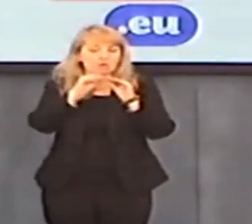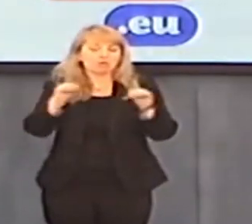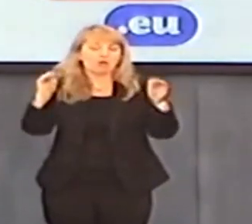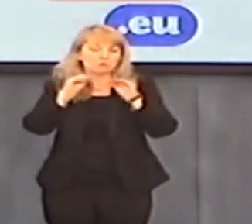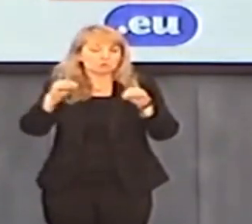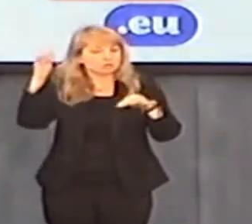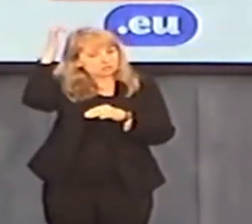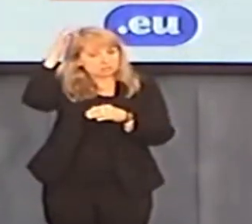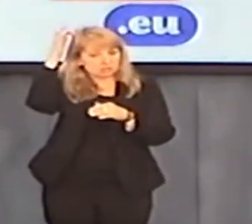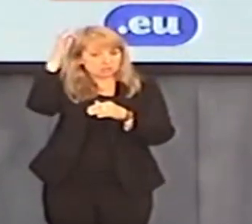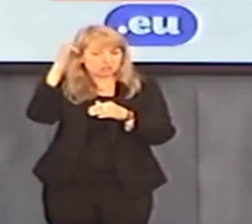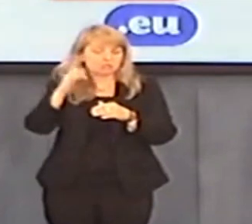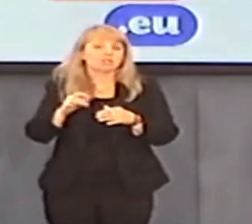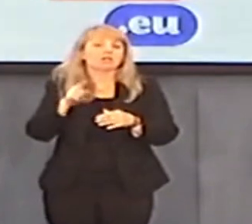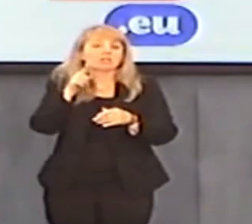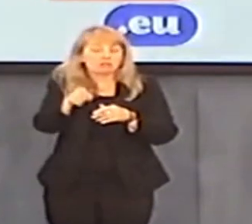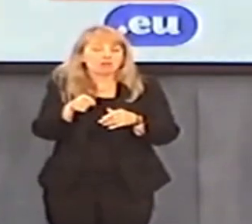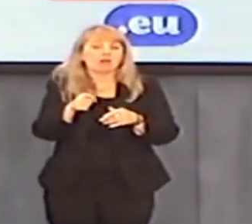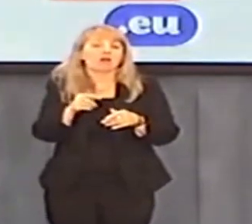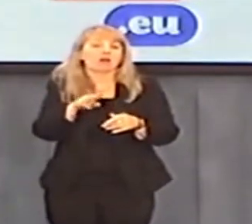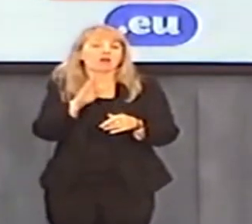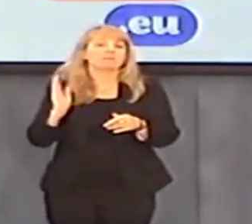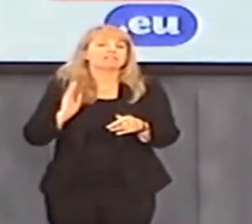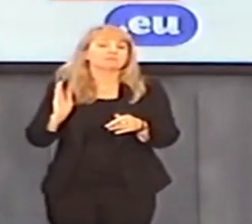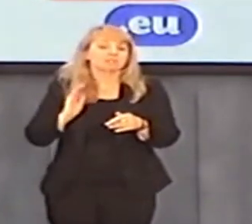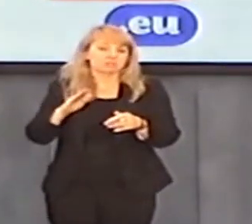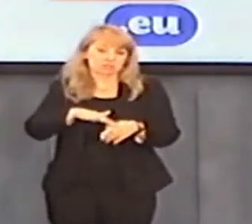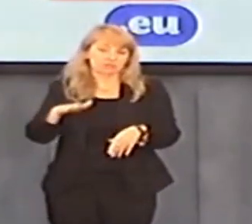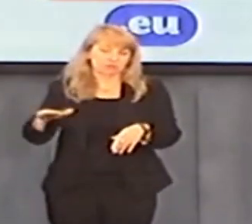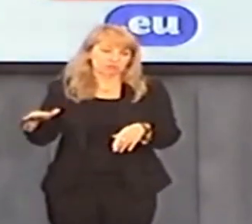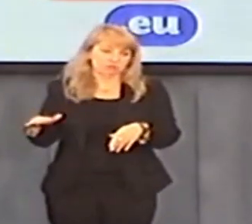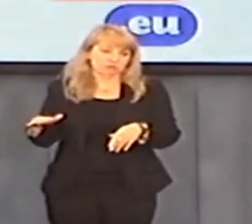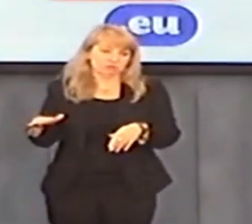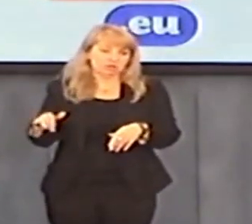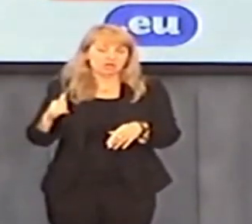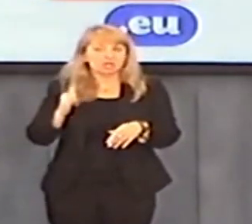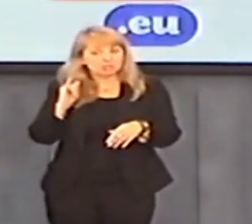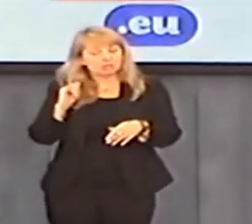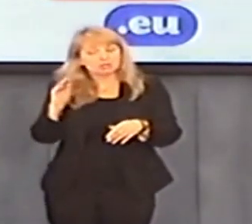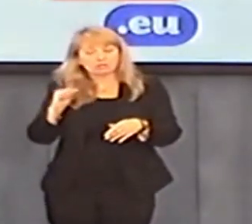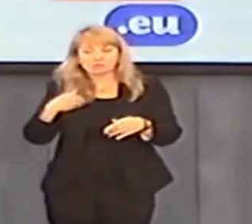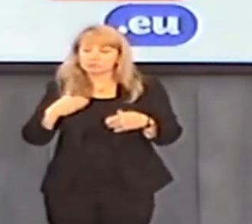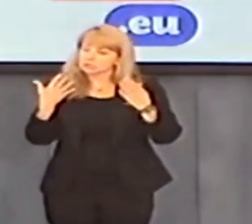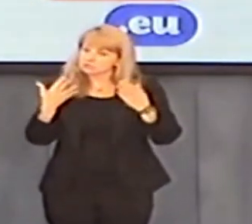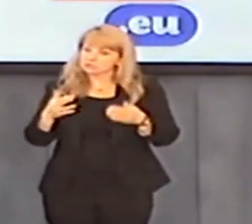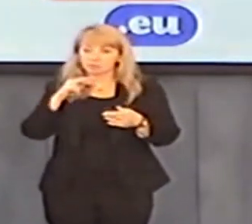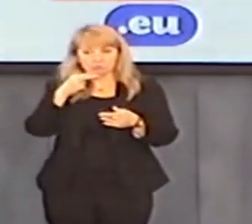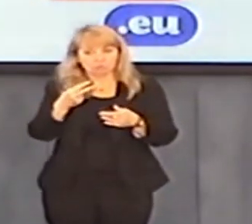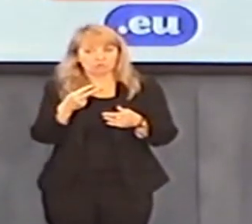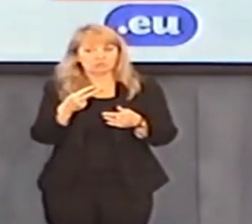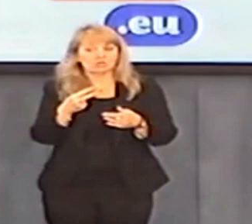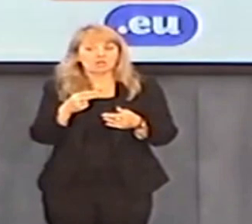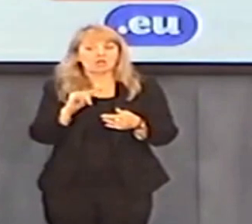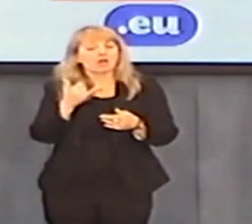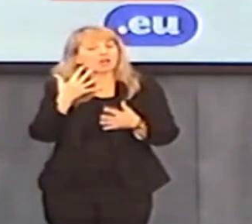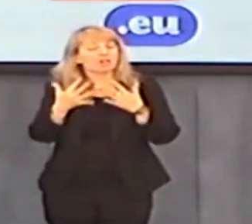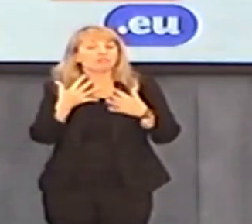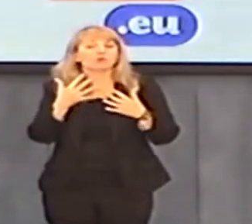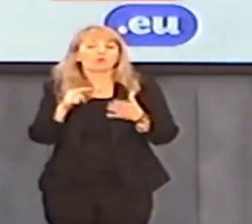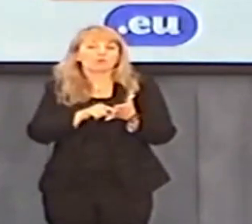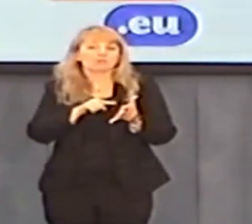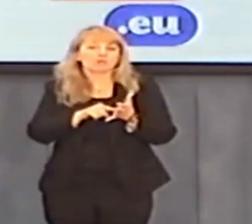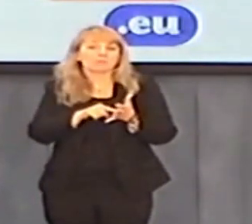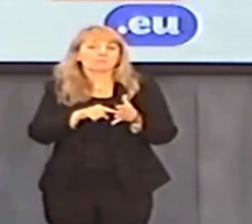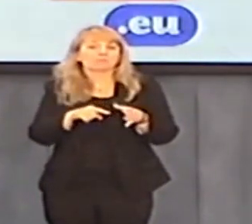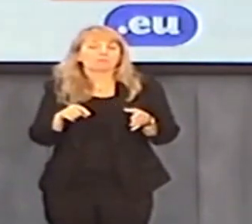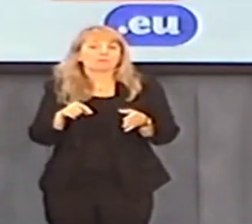najszybciej ze względu na bezpieczeństwo naszych dzieci. I teraz warto też zwrócić uwagę na ten aspekt prawny, który jest